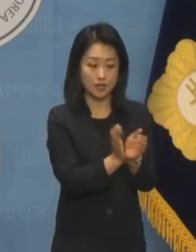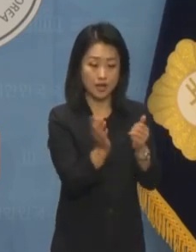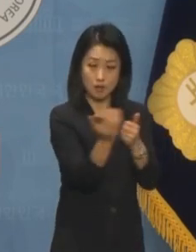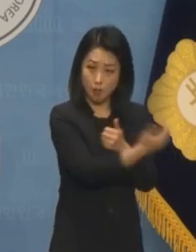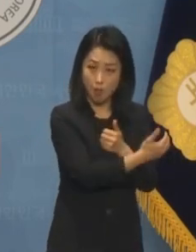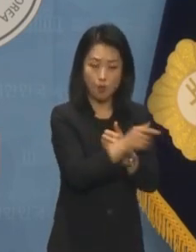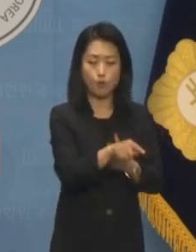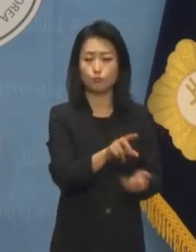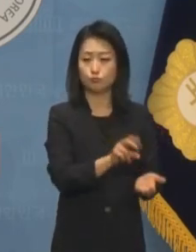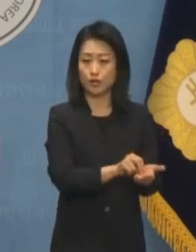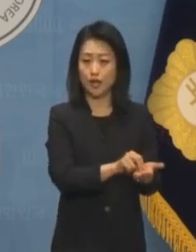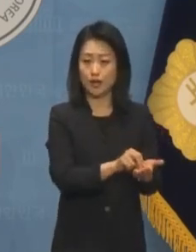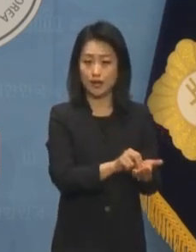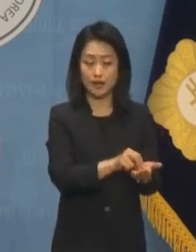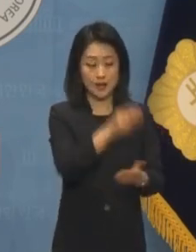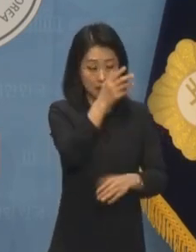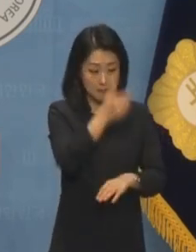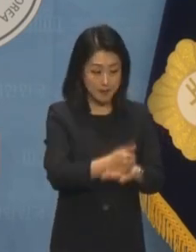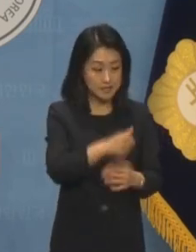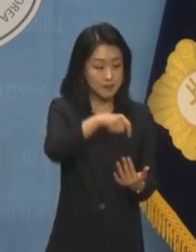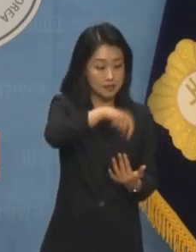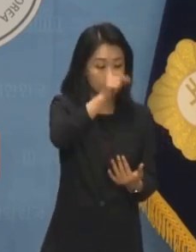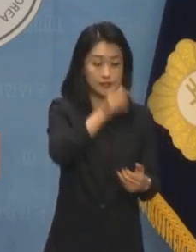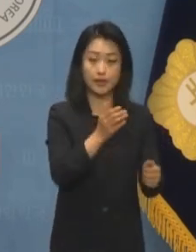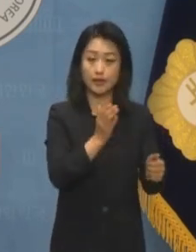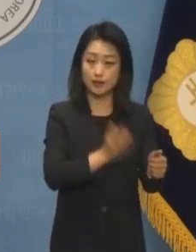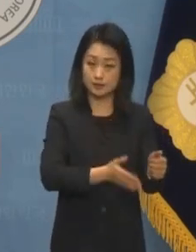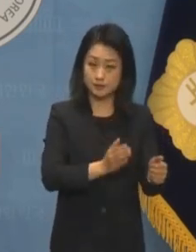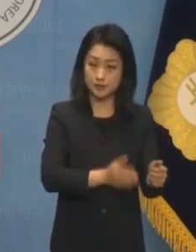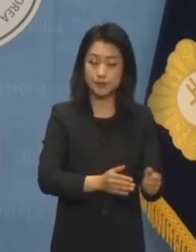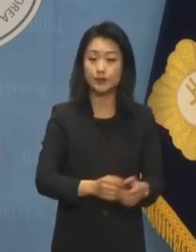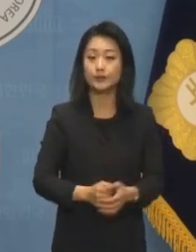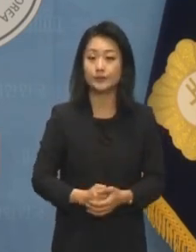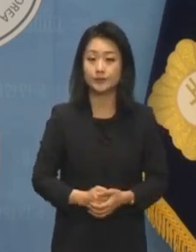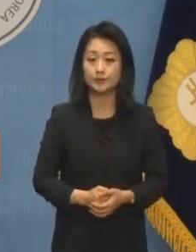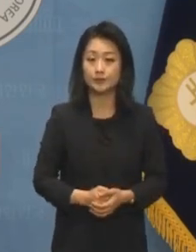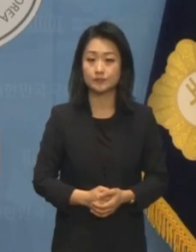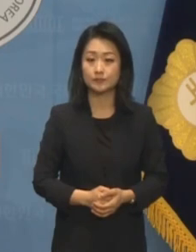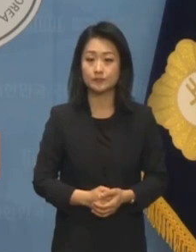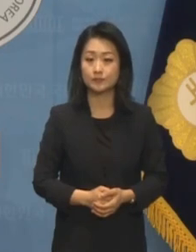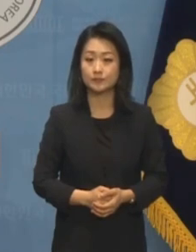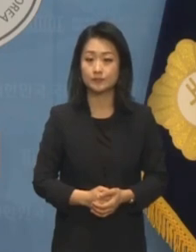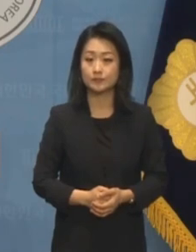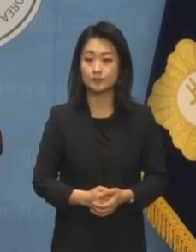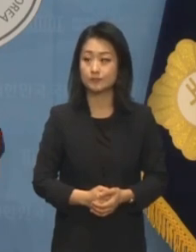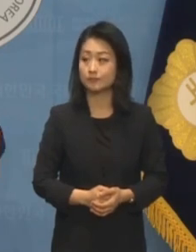국민의힘 앞에 마지막 선택의 시간이 다가오고 있습니다.